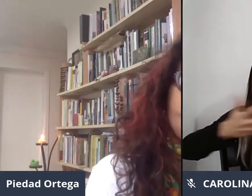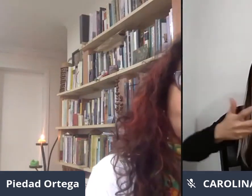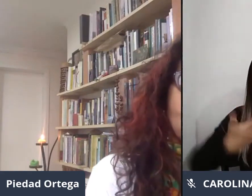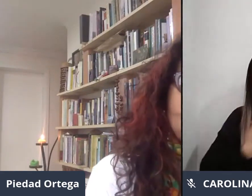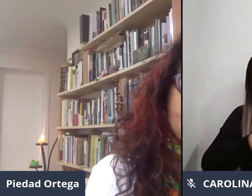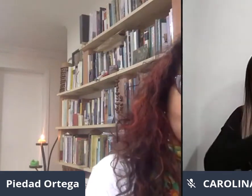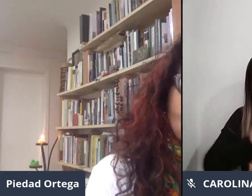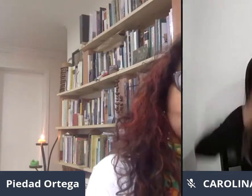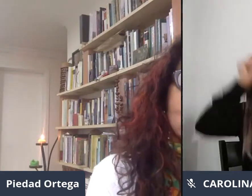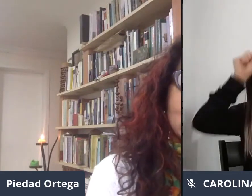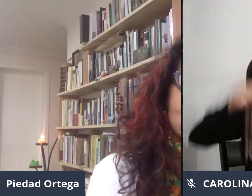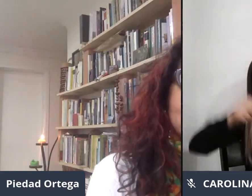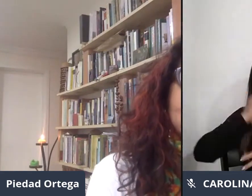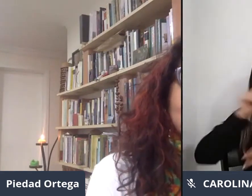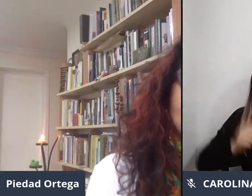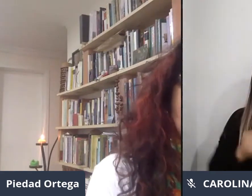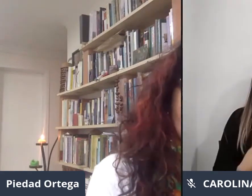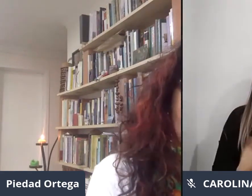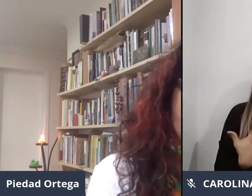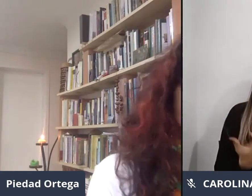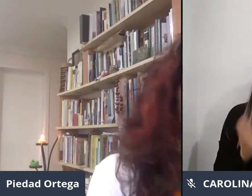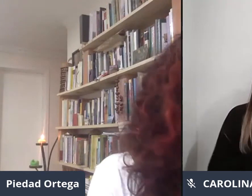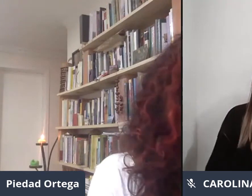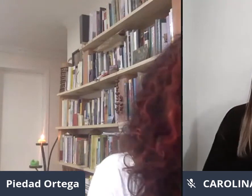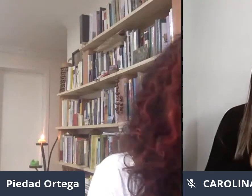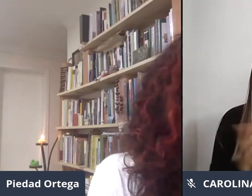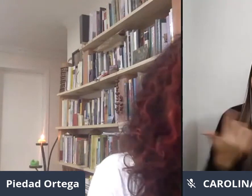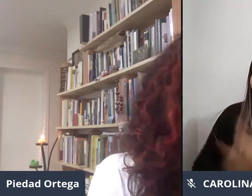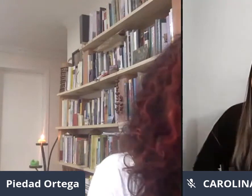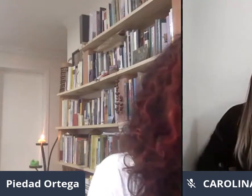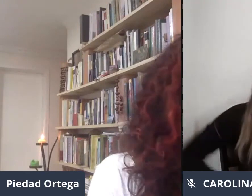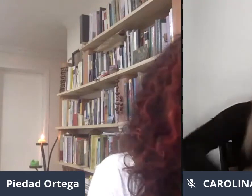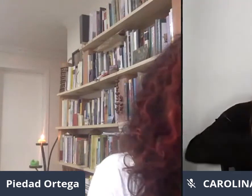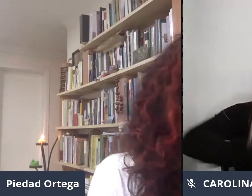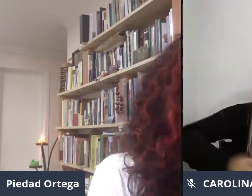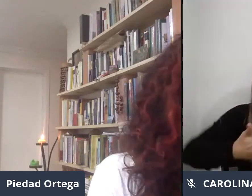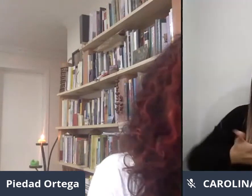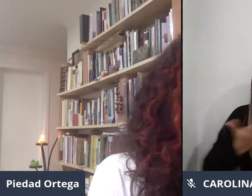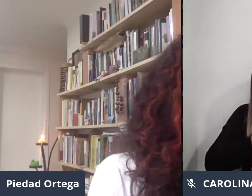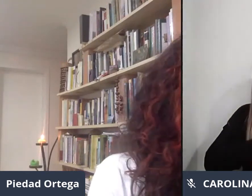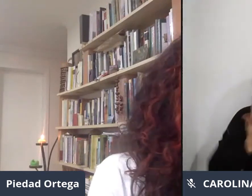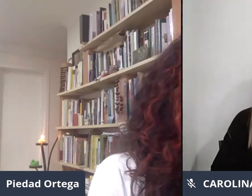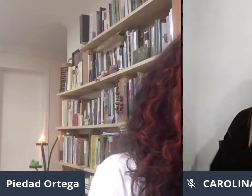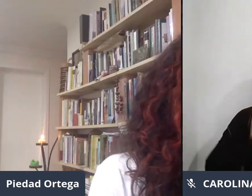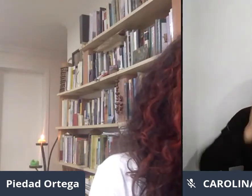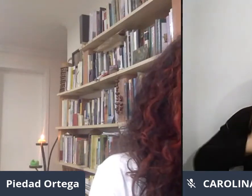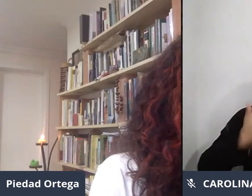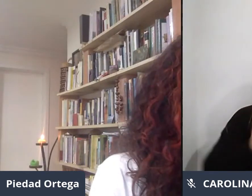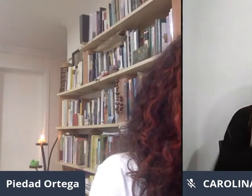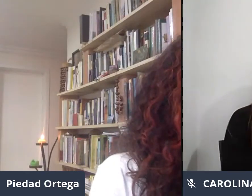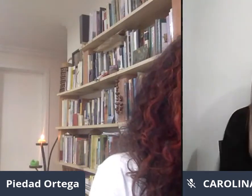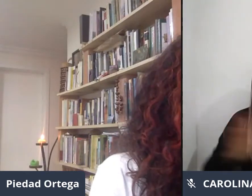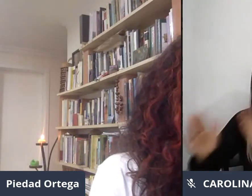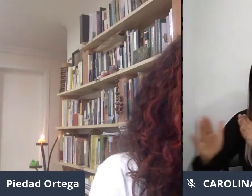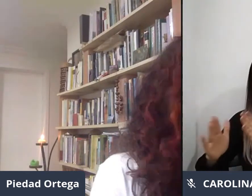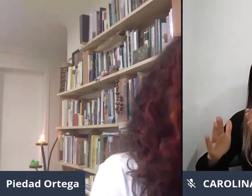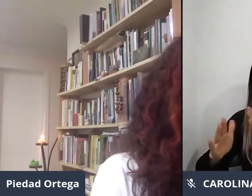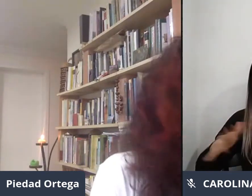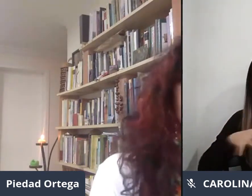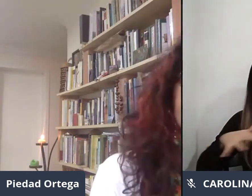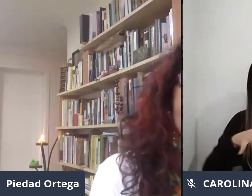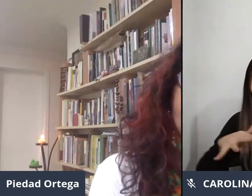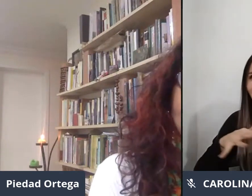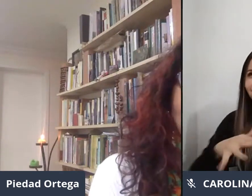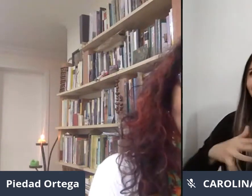trayectorias de formación, desde nuestros procesos organizativos y dinámicas de movilización, un diálogo